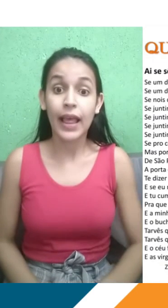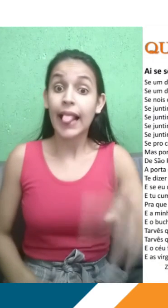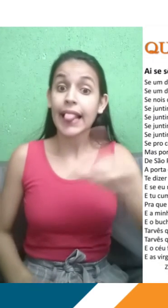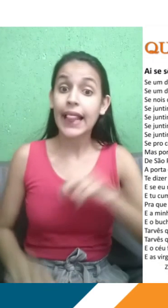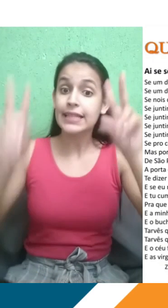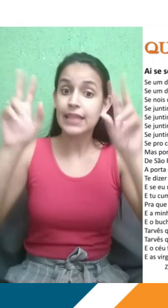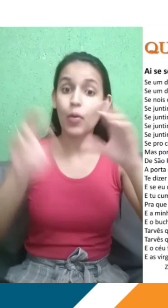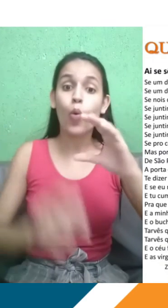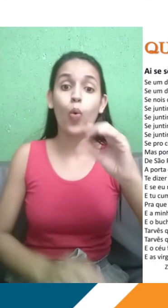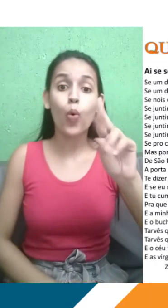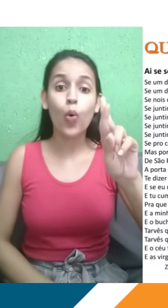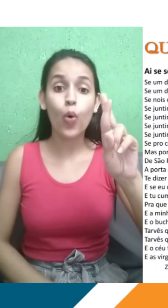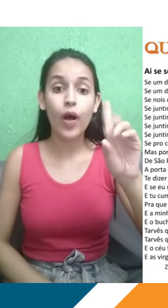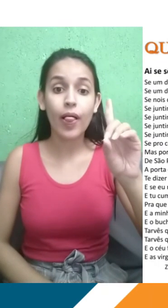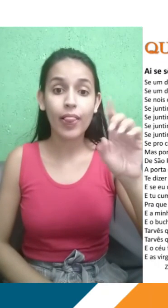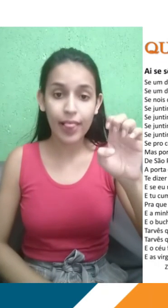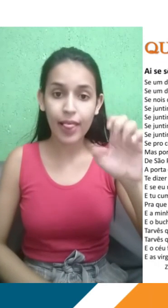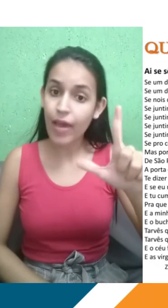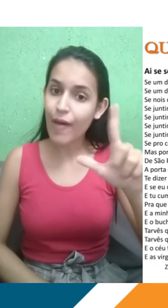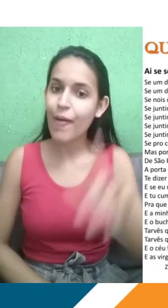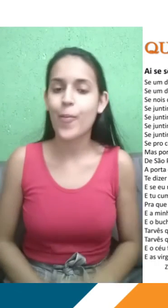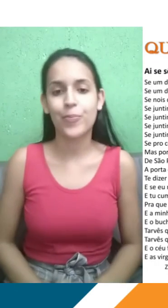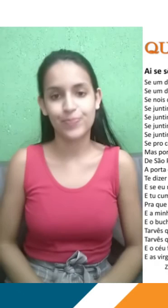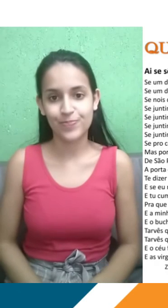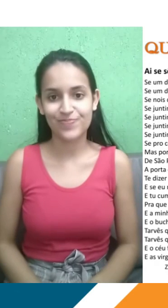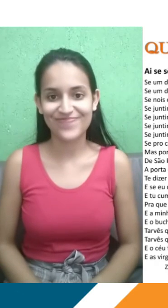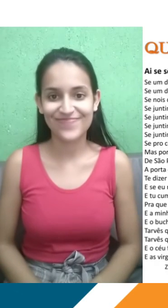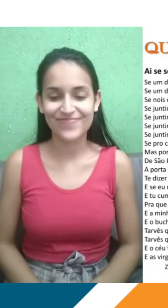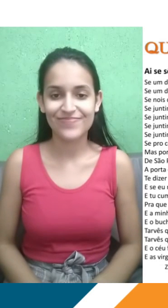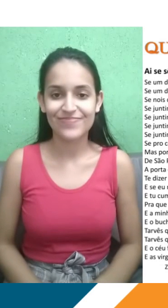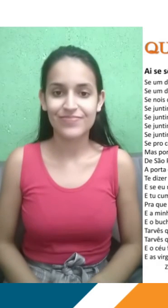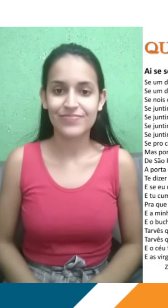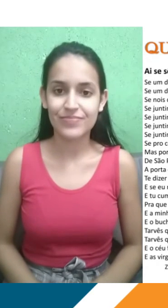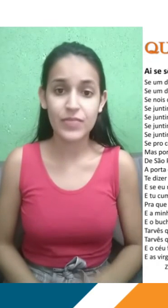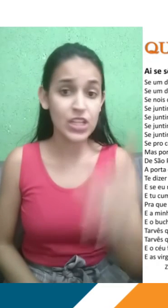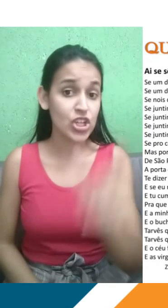portuguesa. Sabe-se que a variação linguística é um fenômeno presente nas línguas e